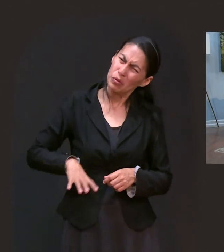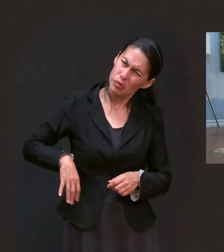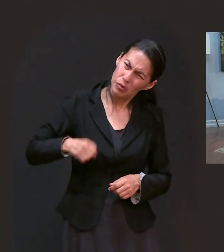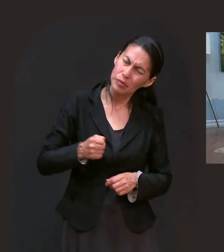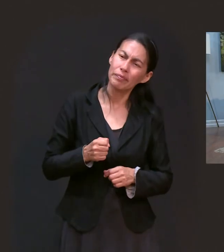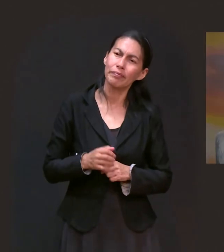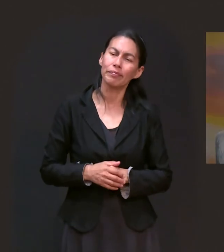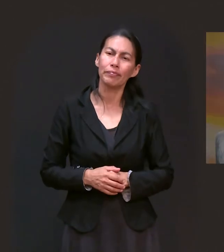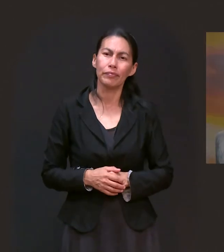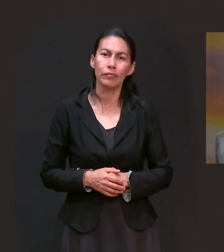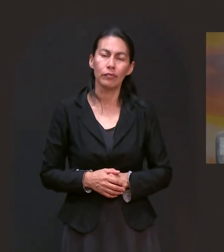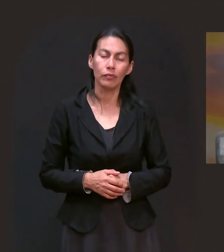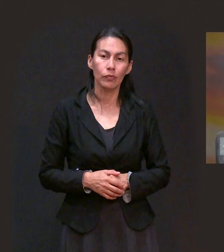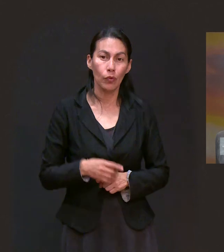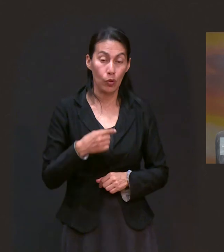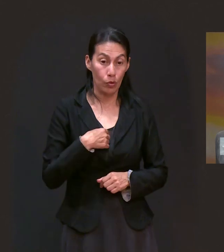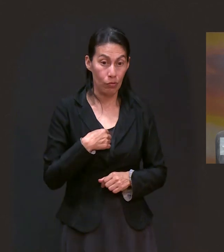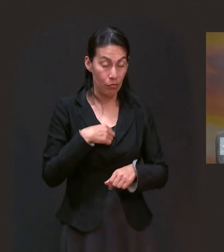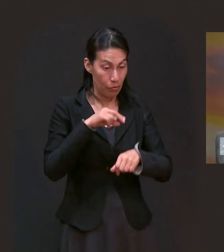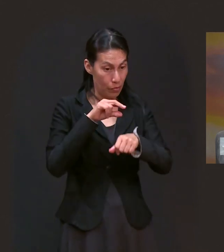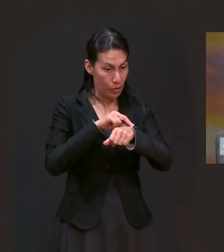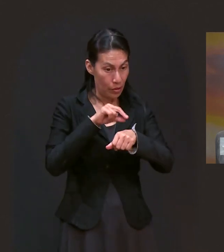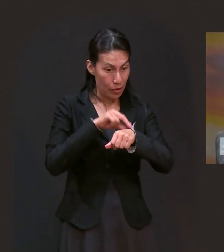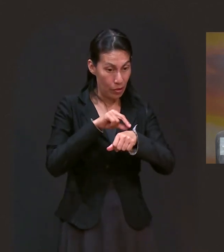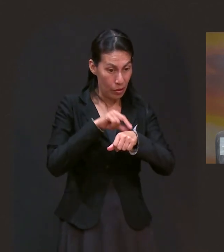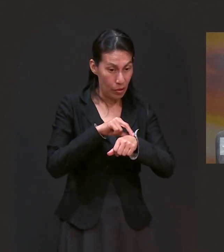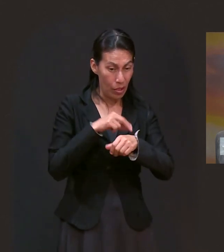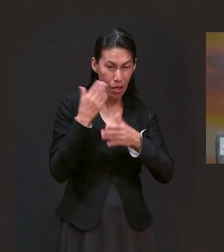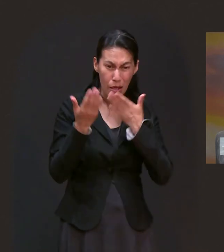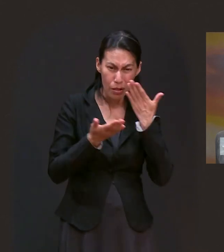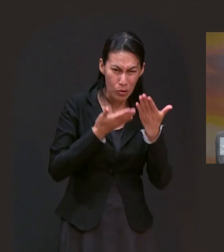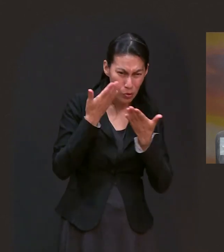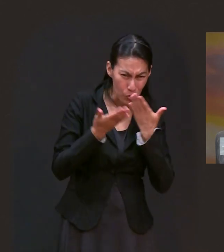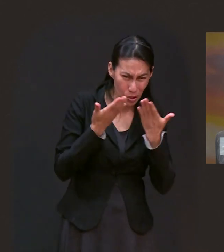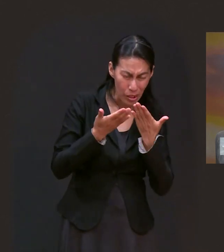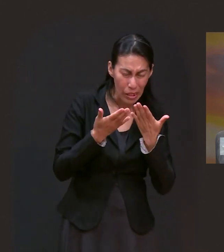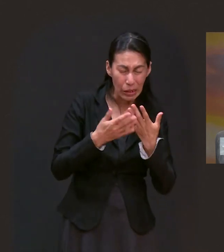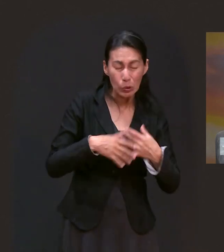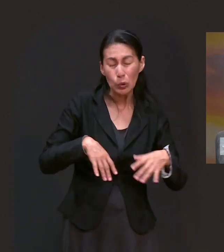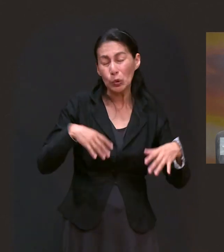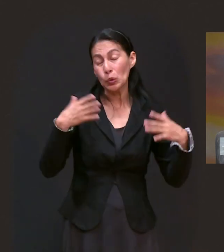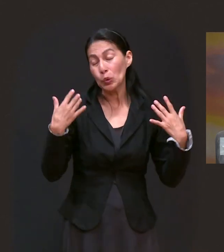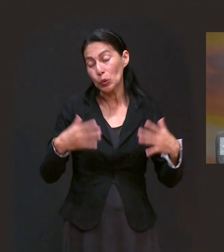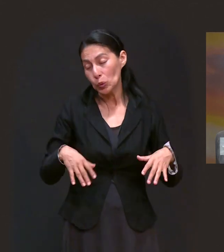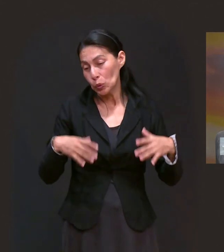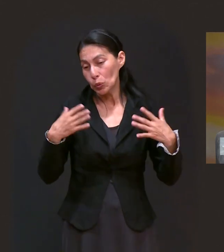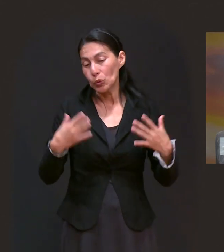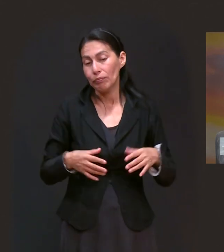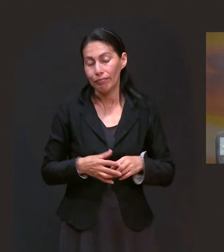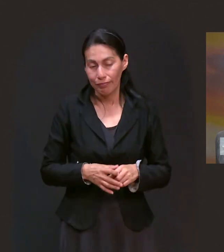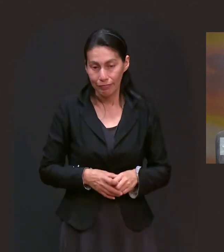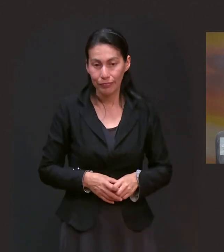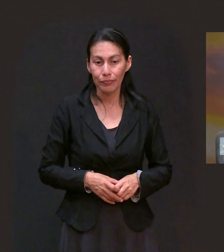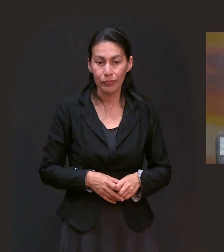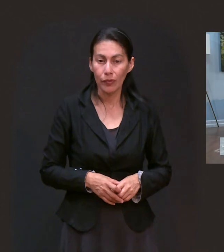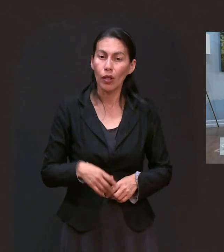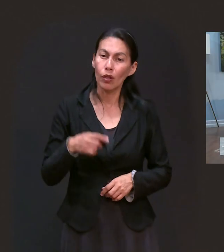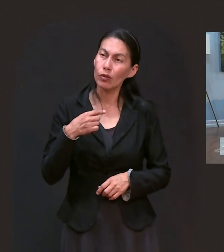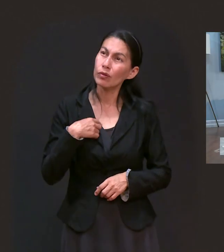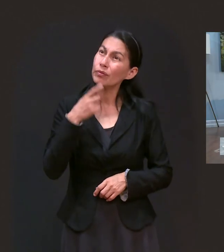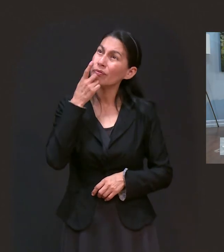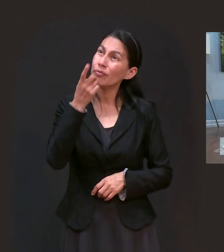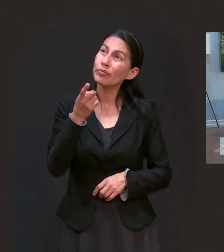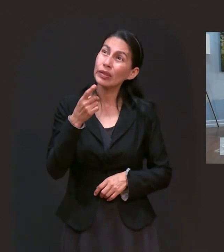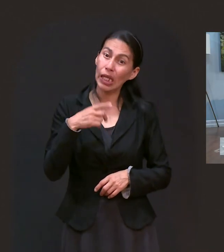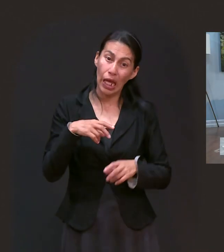yo dije yo voy a hacer todo es que el tema de cómo yo estudié medicina pastor es largo entonces estudio entonces